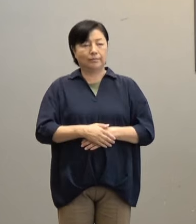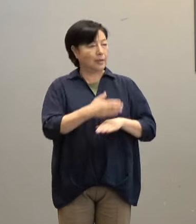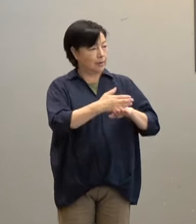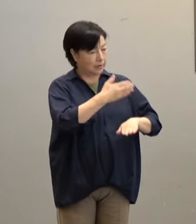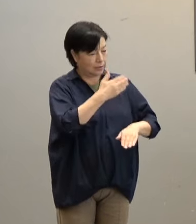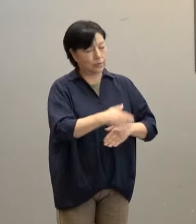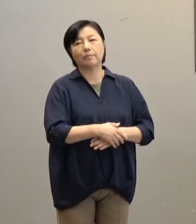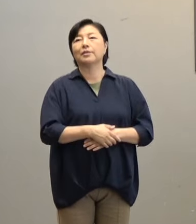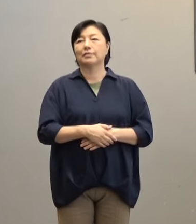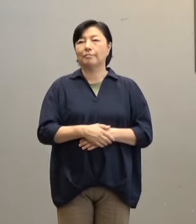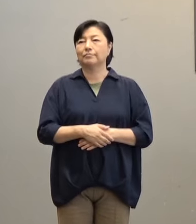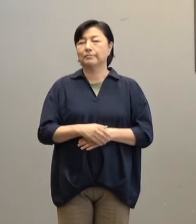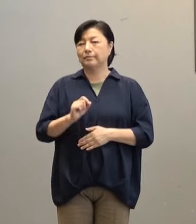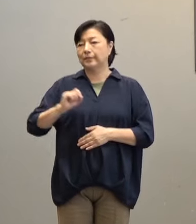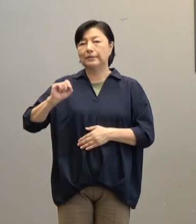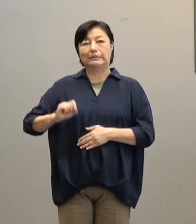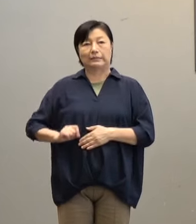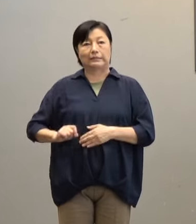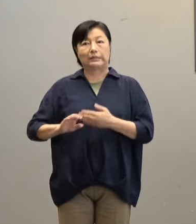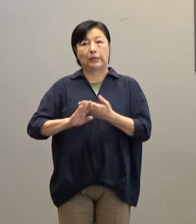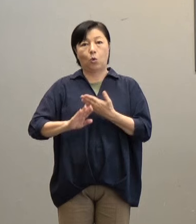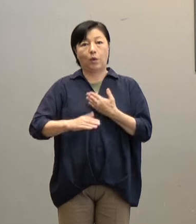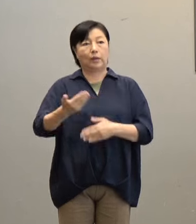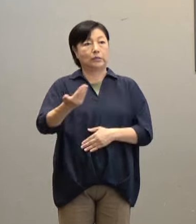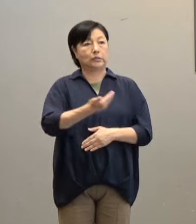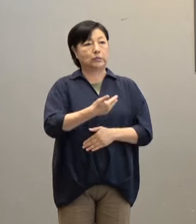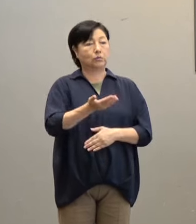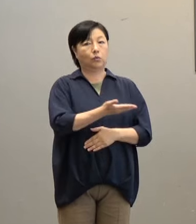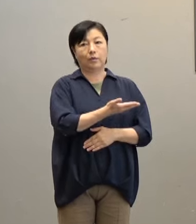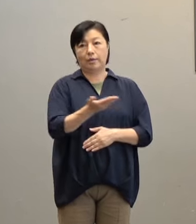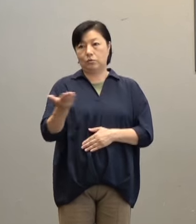どうもありがとうございました。他いかがでしょうか。